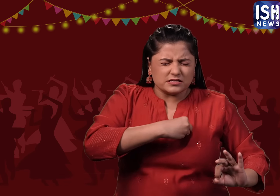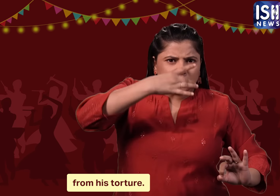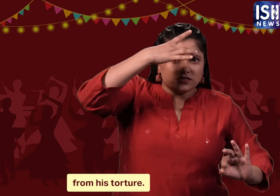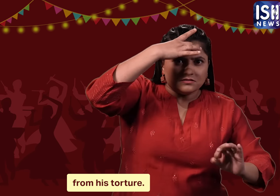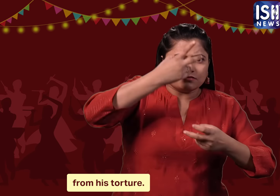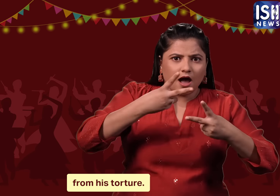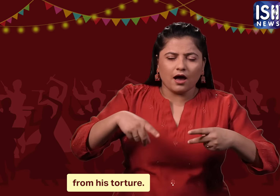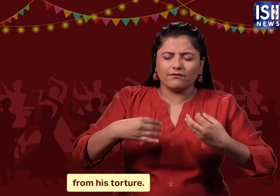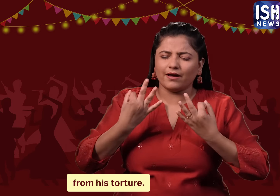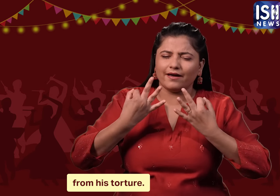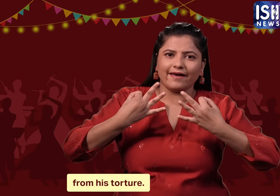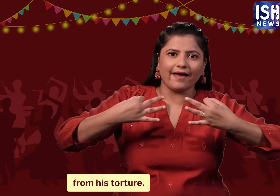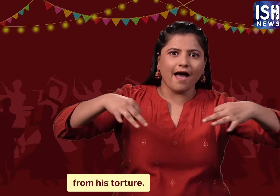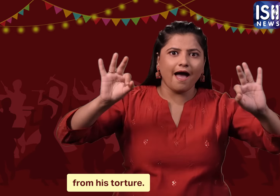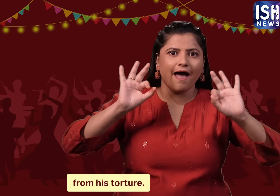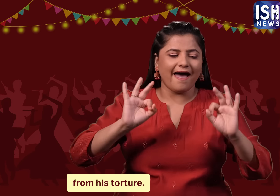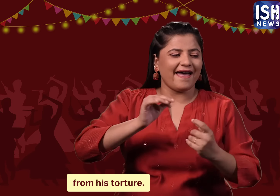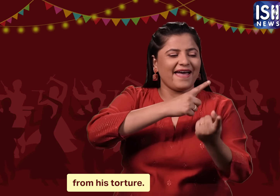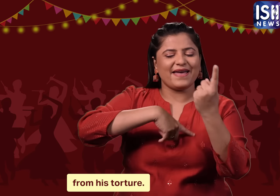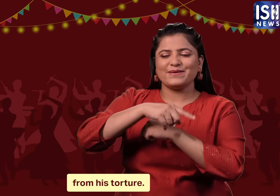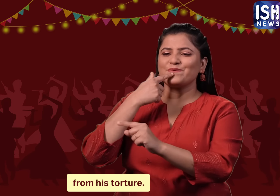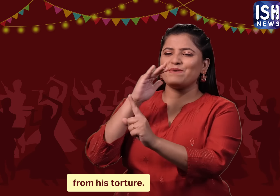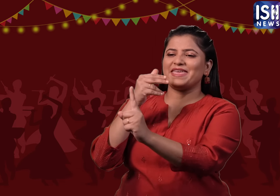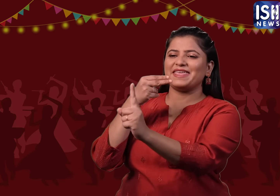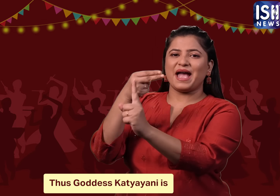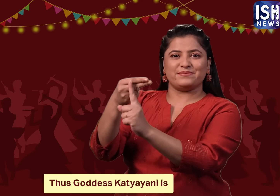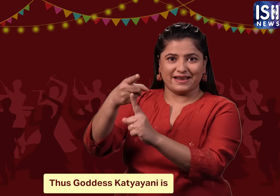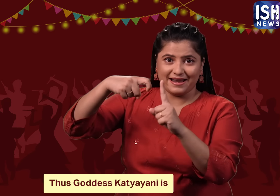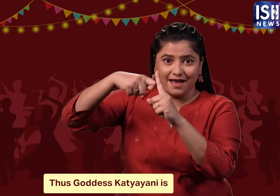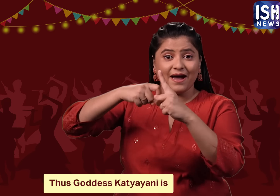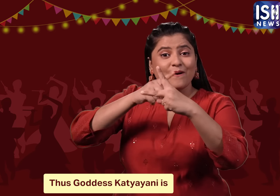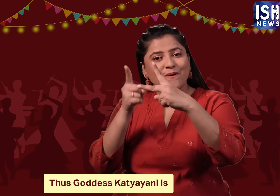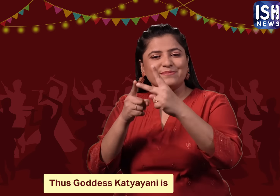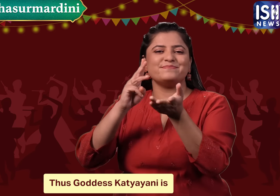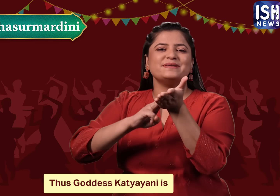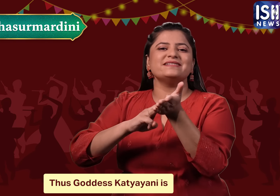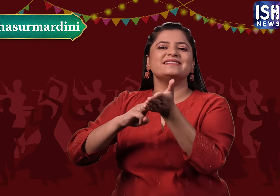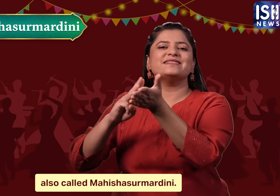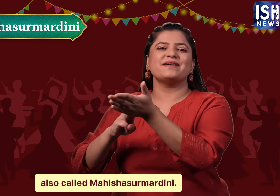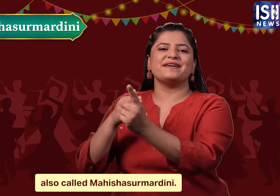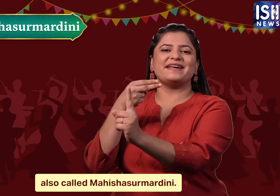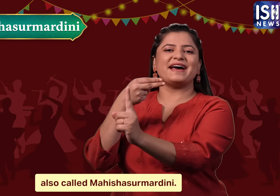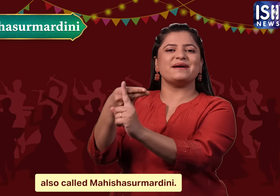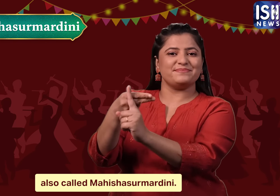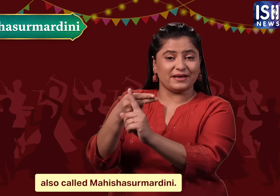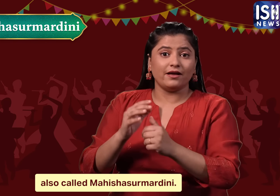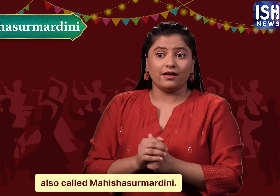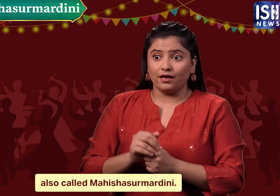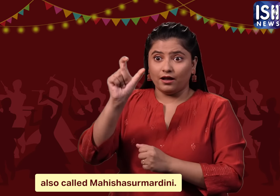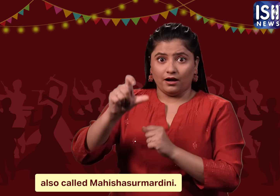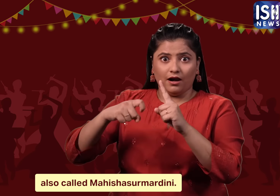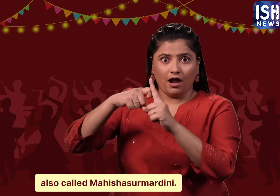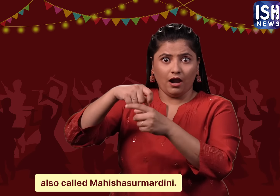उसकी यातना से मुक्त हो गए। अतः देवी कात्यायनी को महिषासुर मर्दिनी के नाम से भी जाना जाता